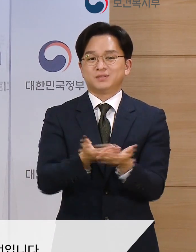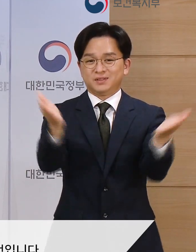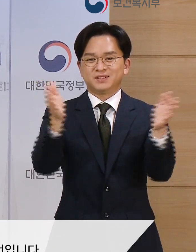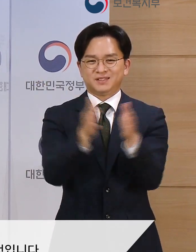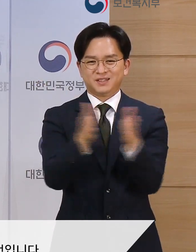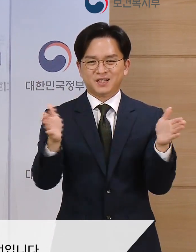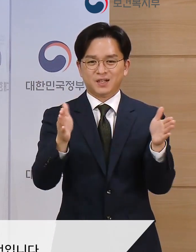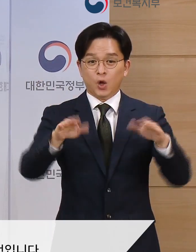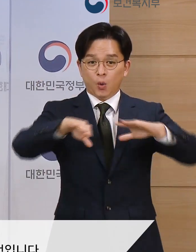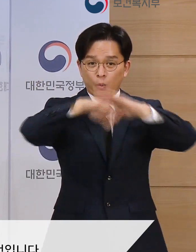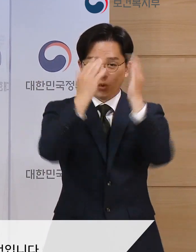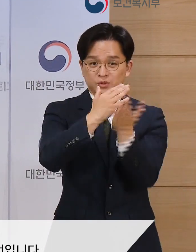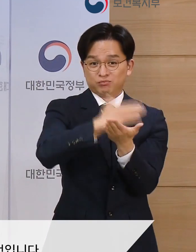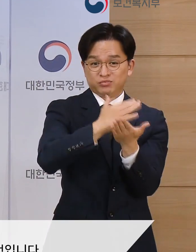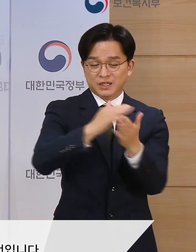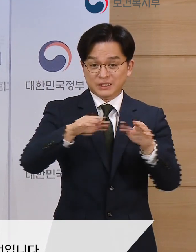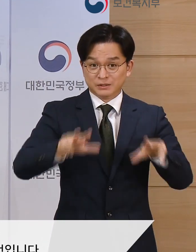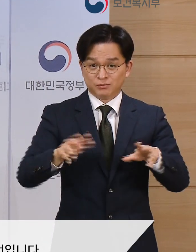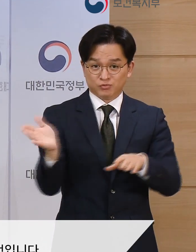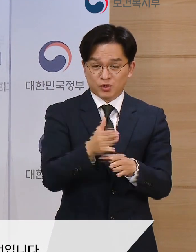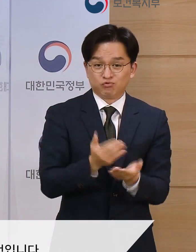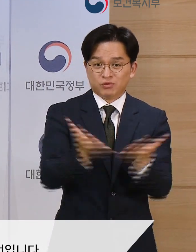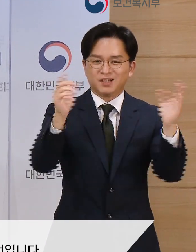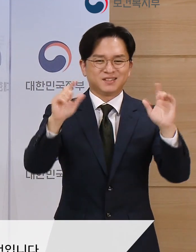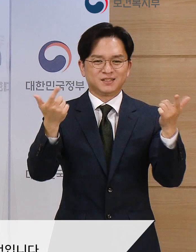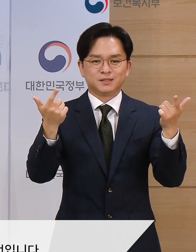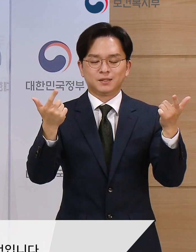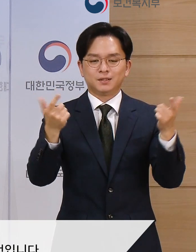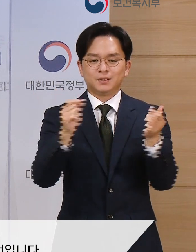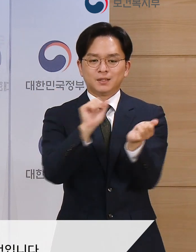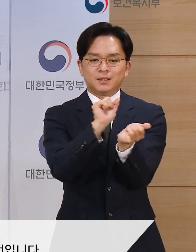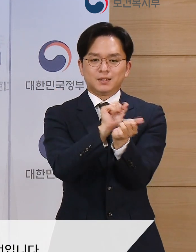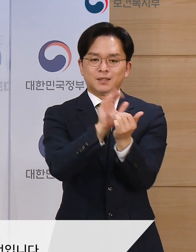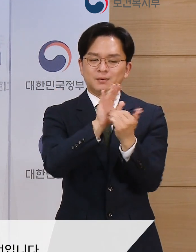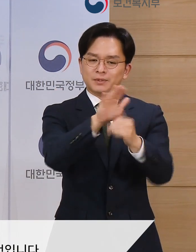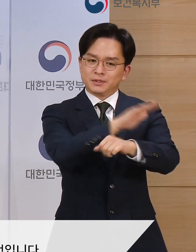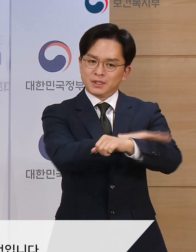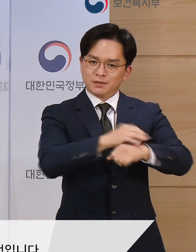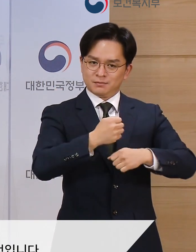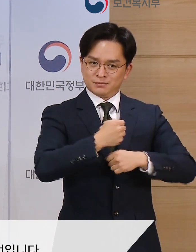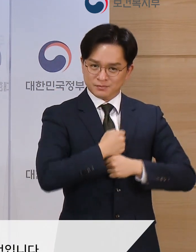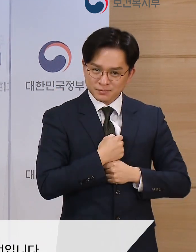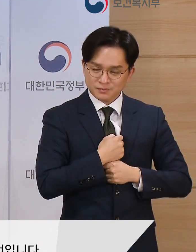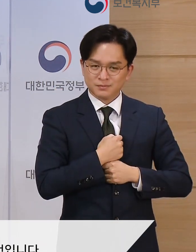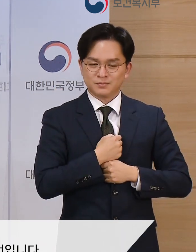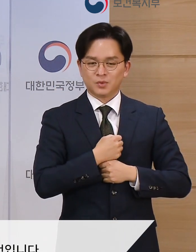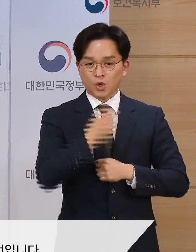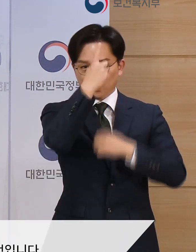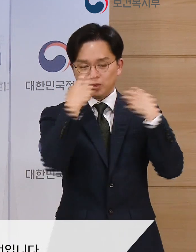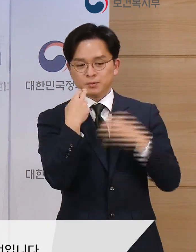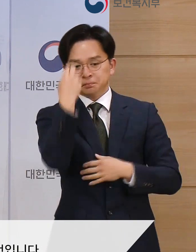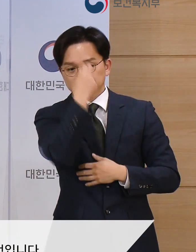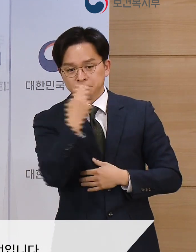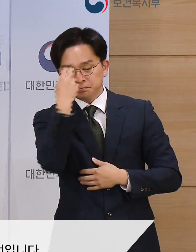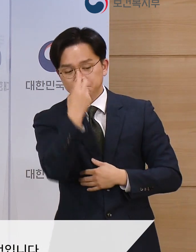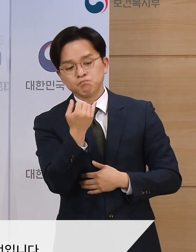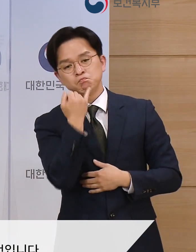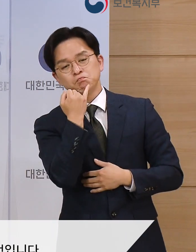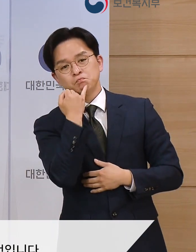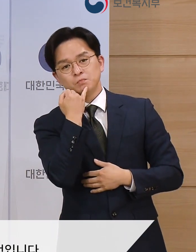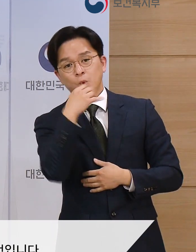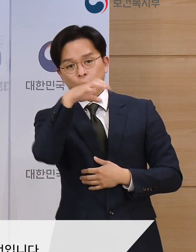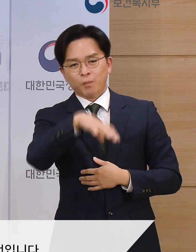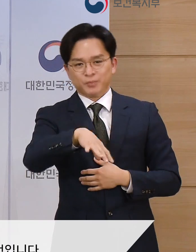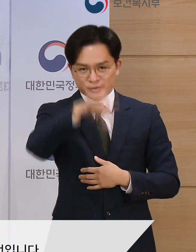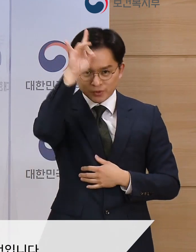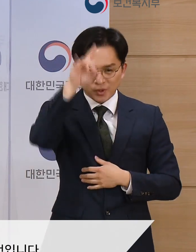모든 분야를 일시에 재개하는 것은 아니며 방역적으로 안전하고 관리가 용이한 부분부터 단계적으로